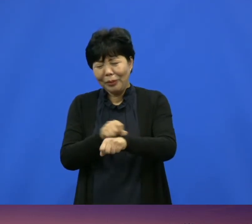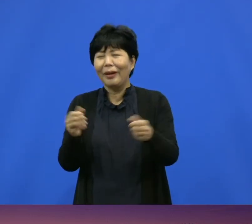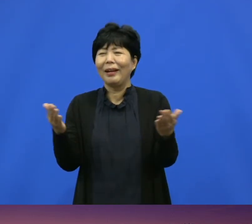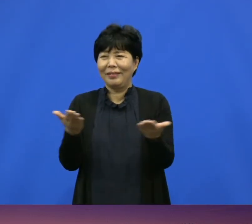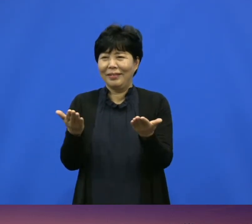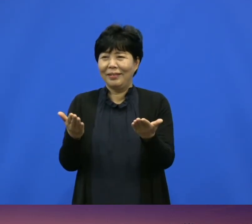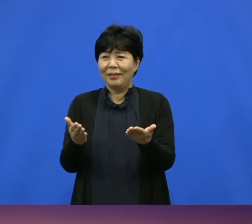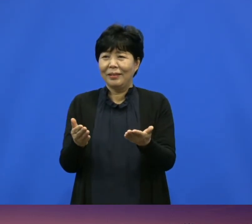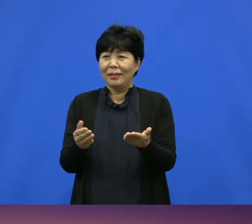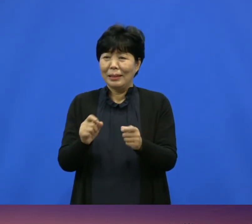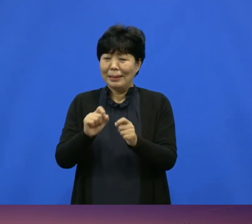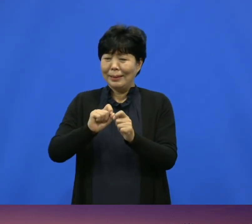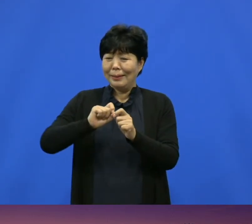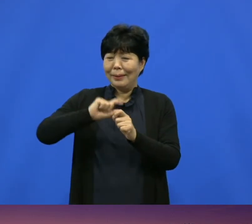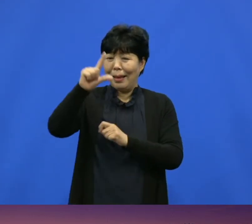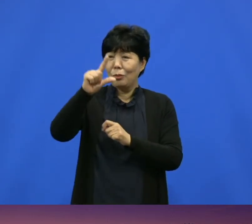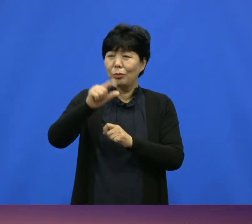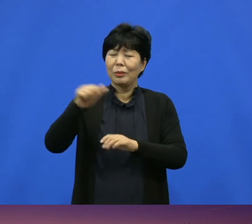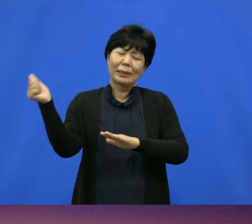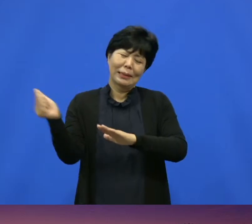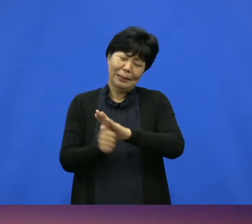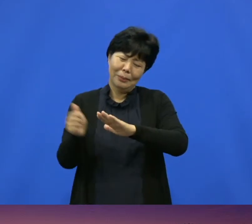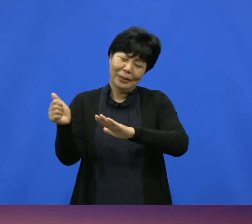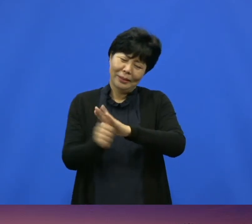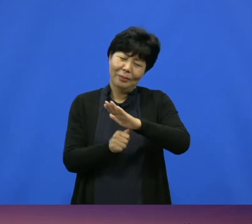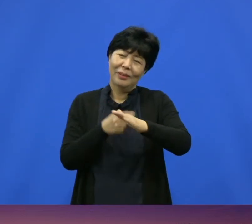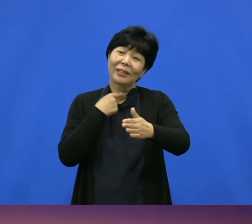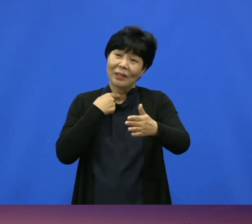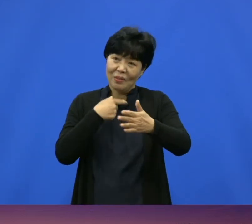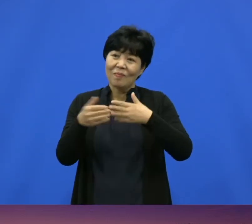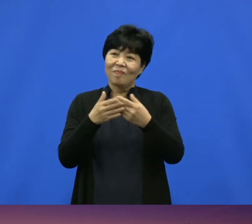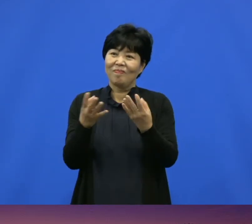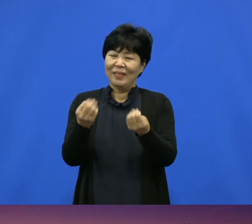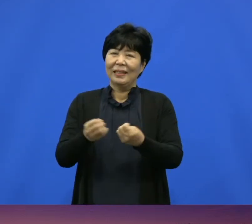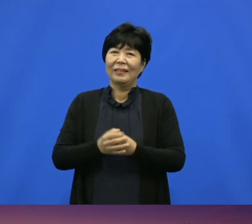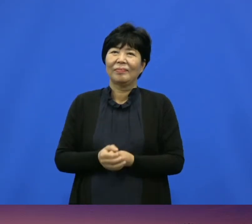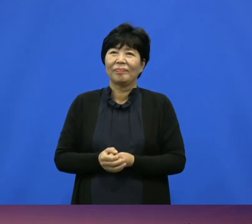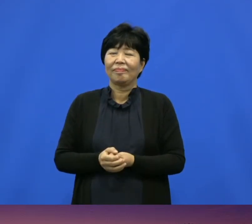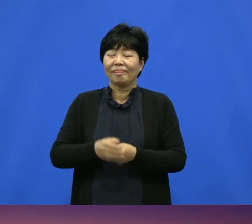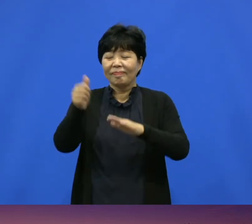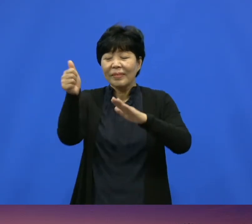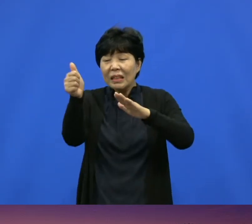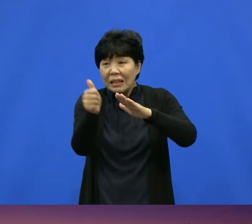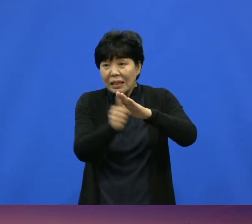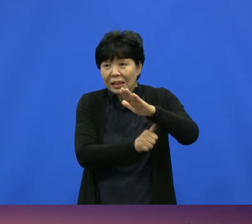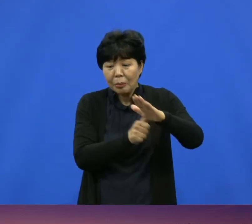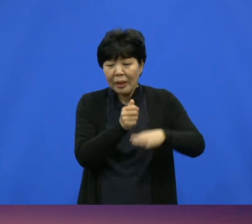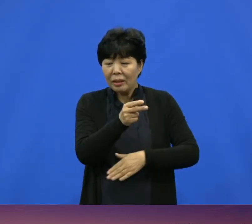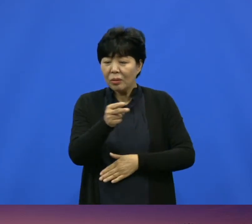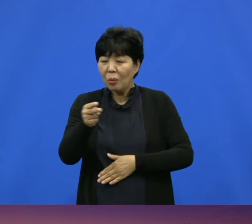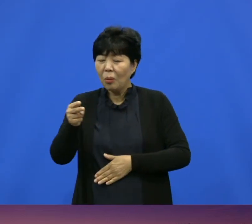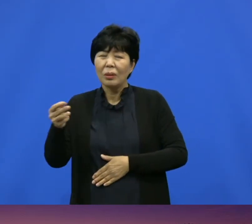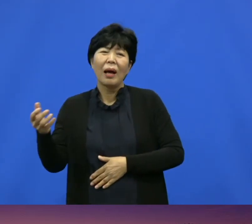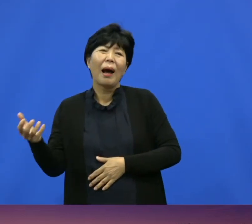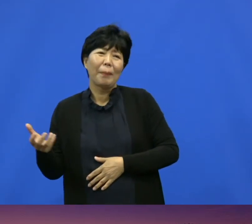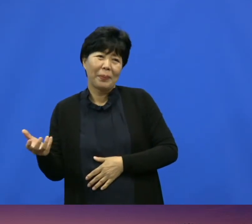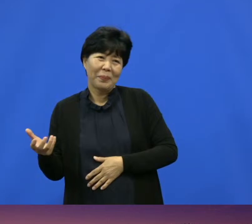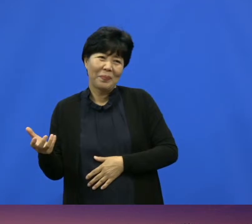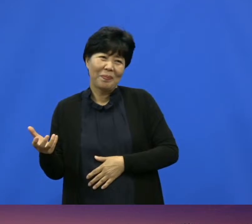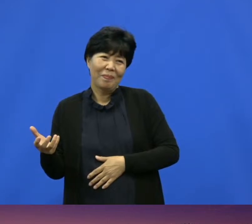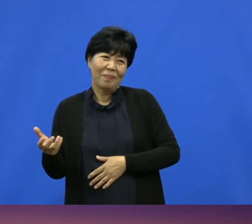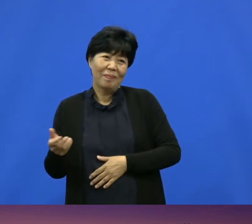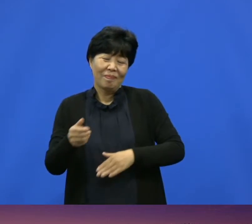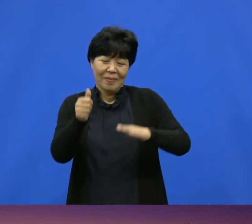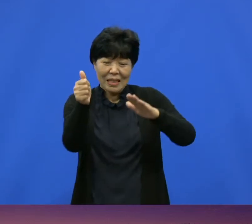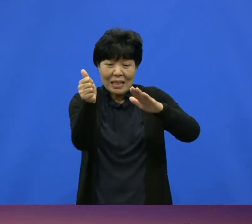대개는 실패의 경험들을 하며 살아가는 거예요. 그리고 이 실패는 아픔이에요. 아픔. 그리고 실패는